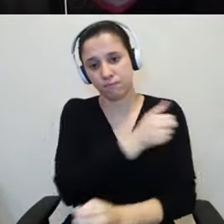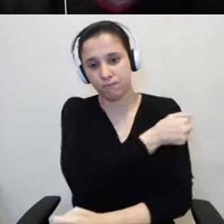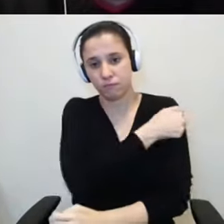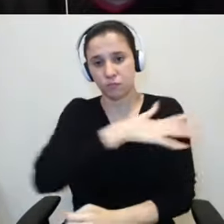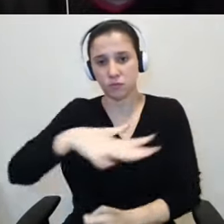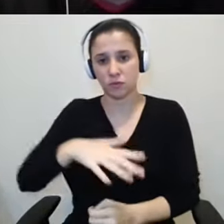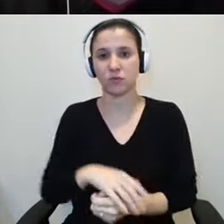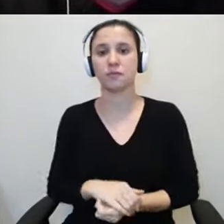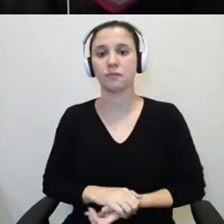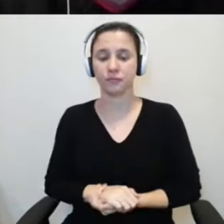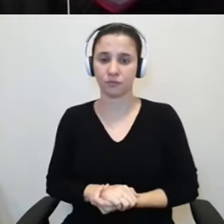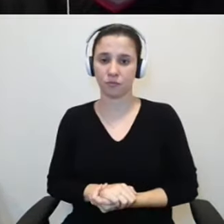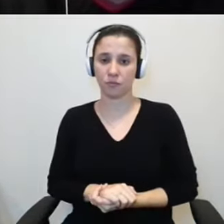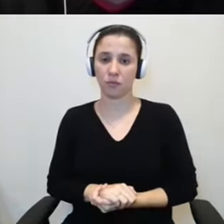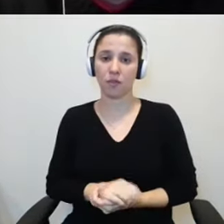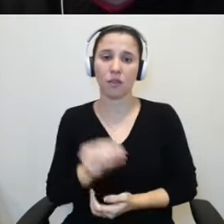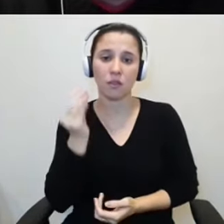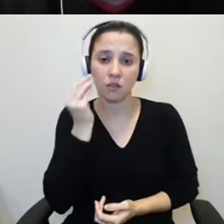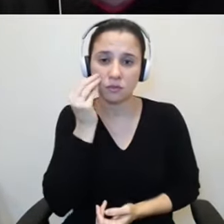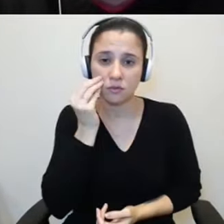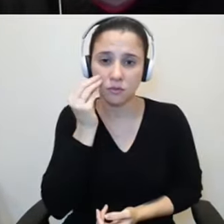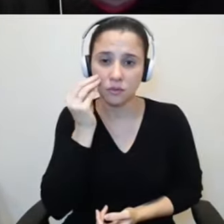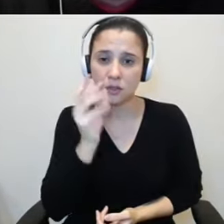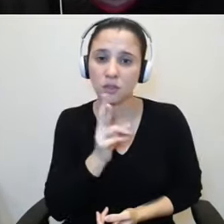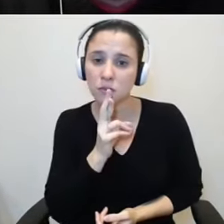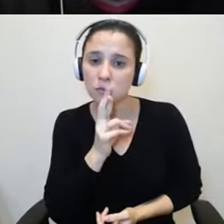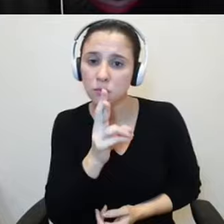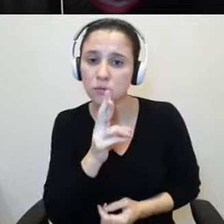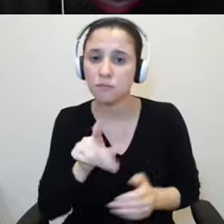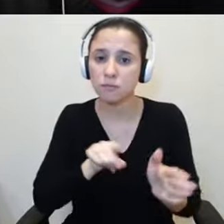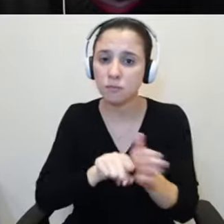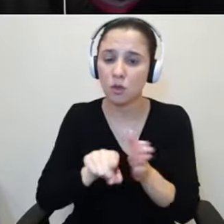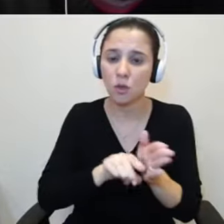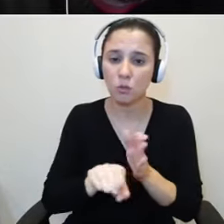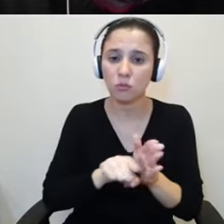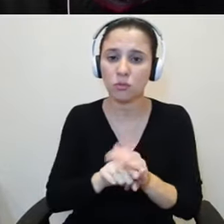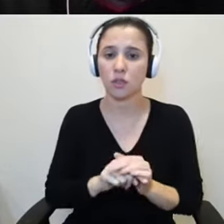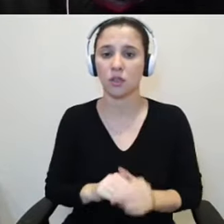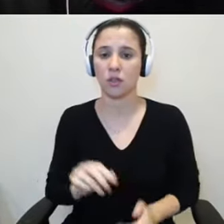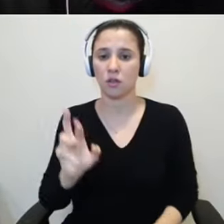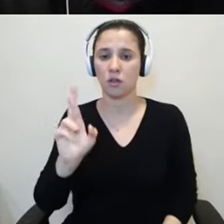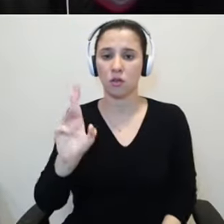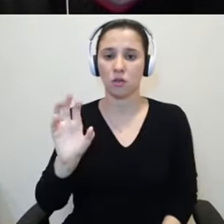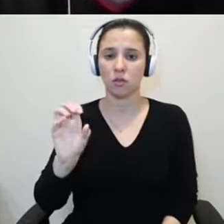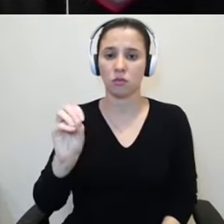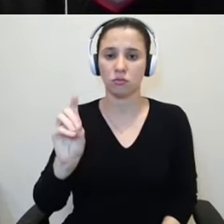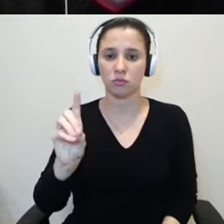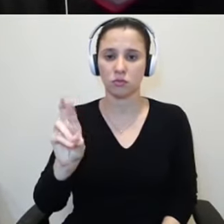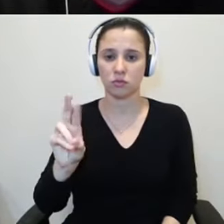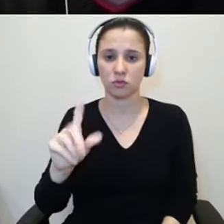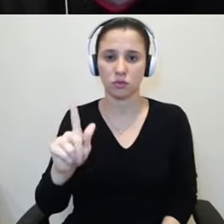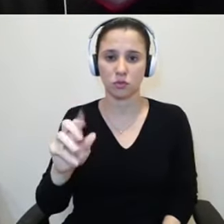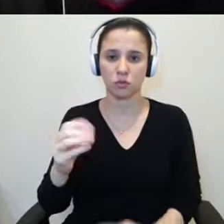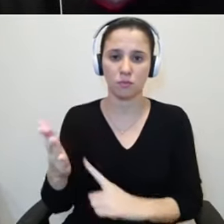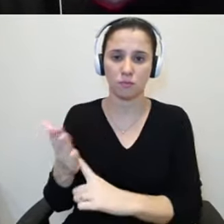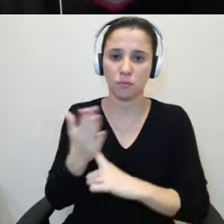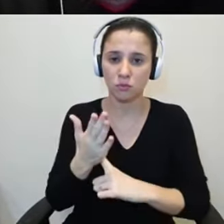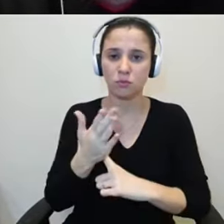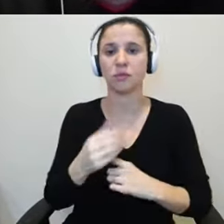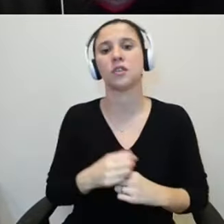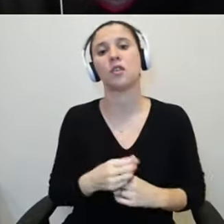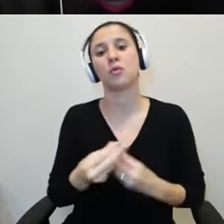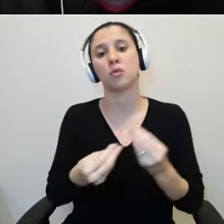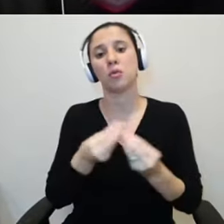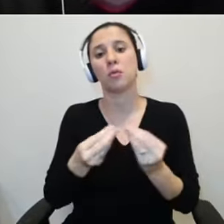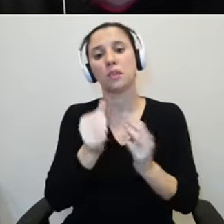agora. O Rodrigo está me ajudando aqui, compilando, né, me mandando aqui as perguntas, sobre as atividades. As